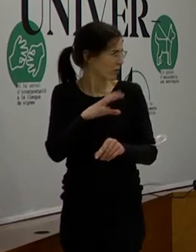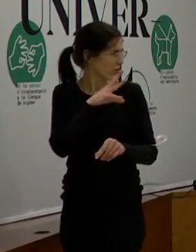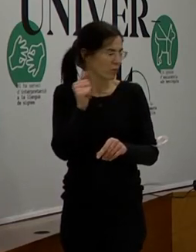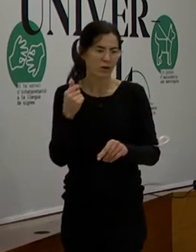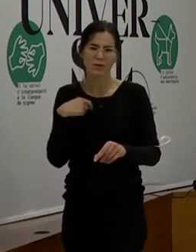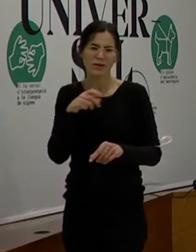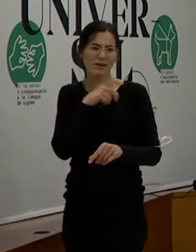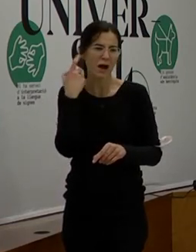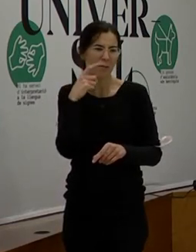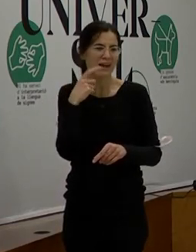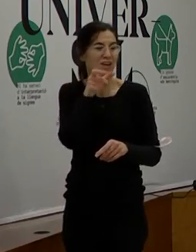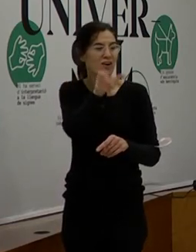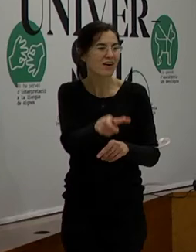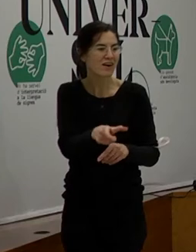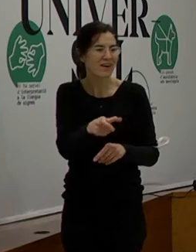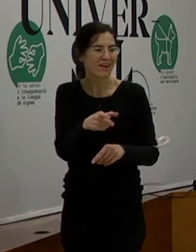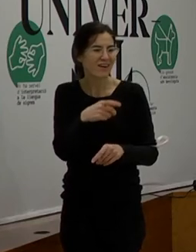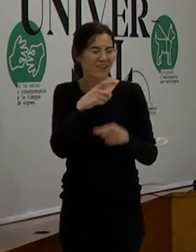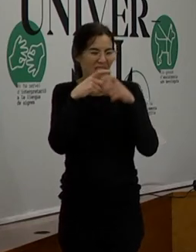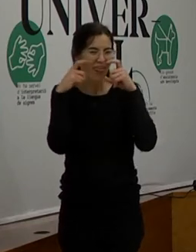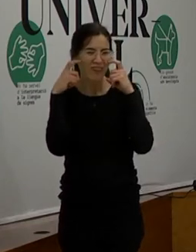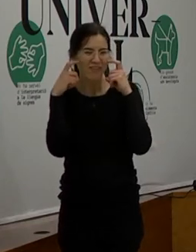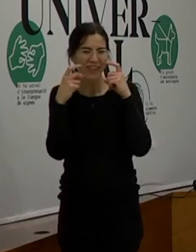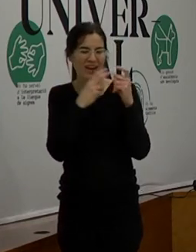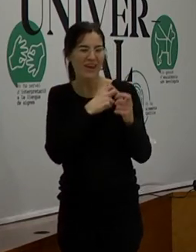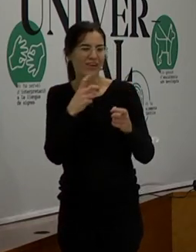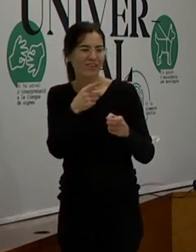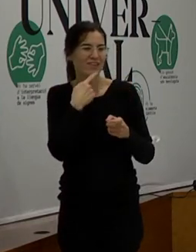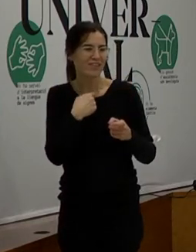de amarillo i antifaz negro.